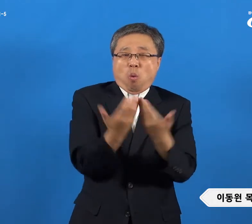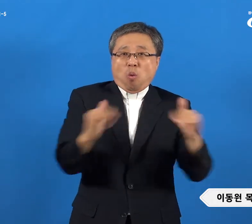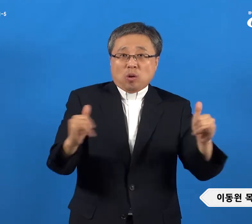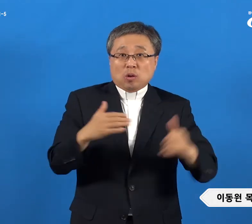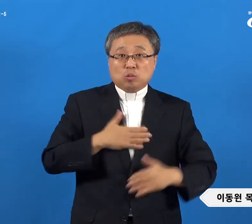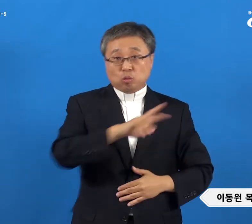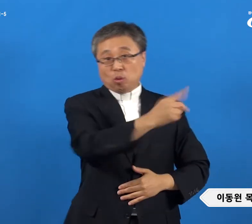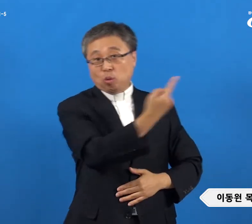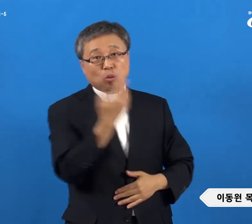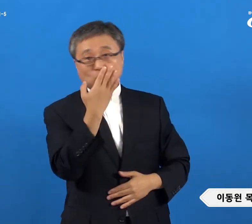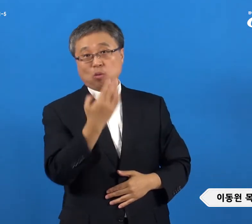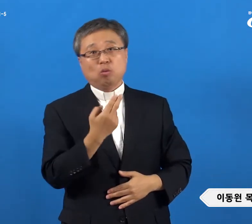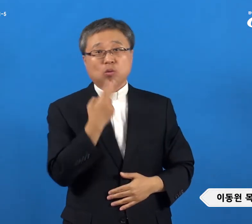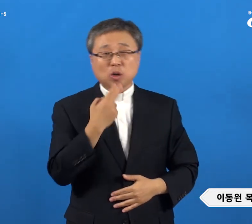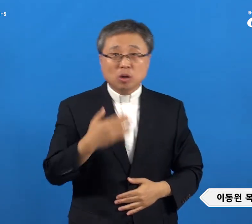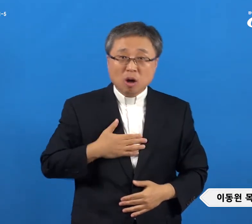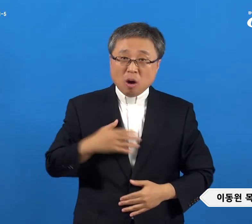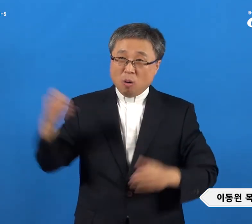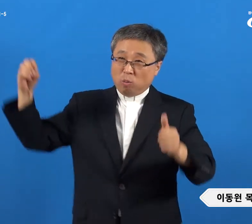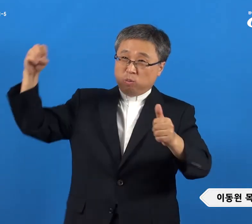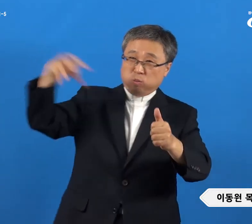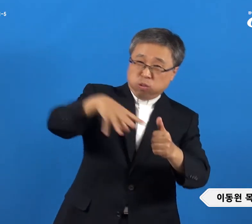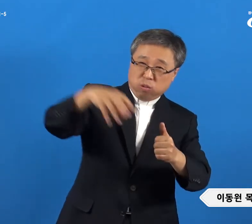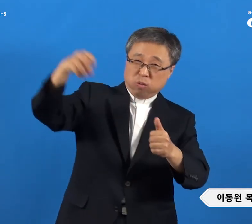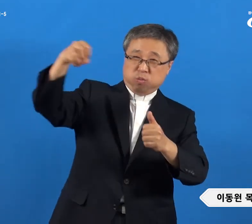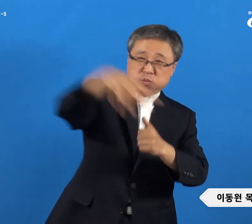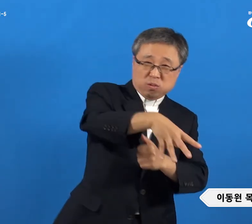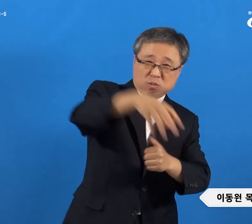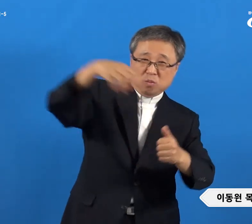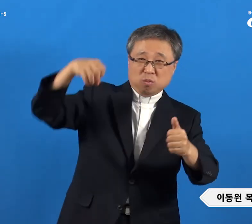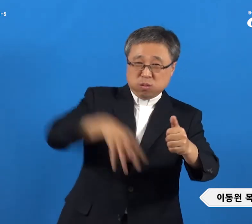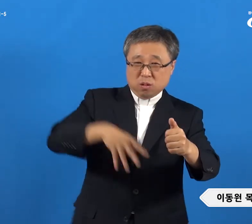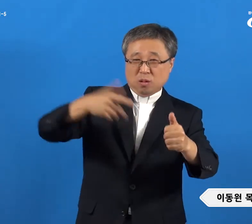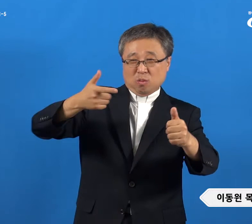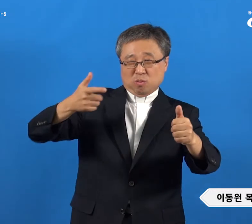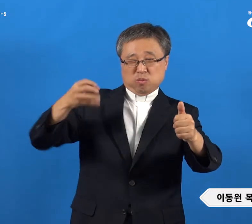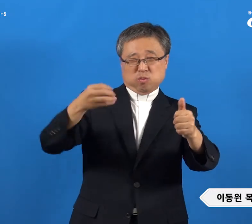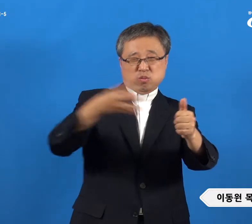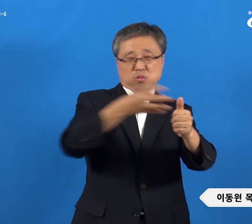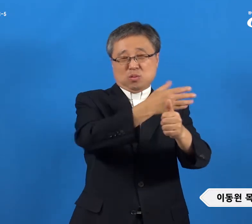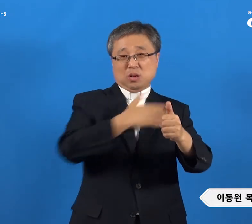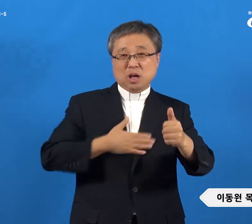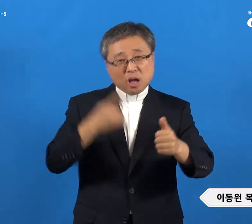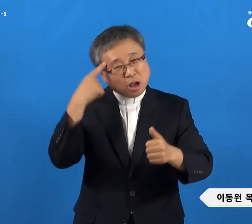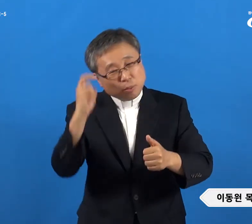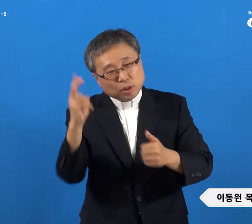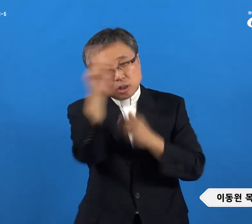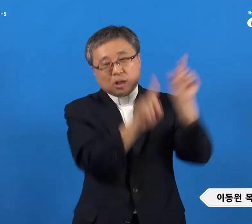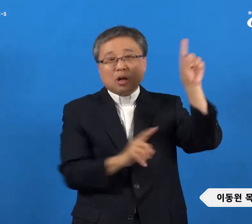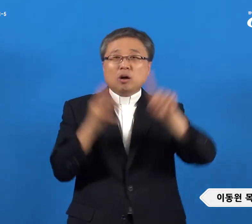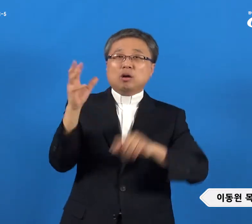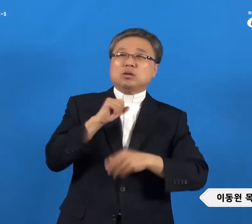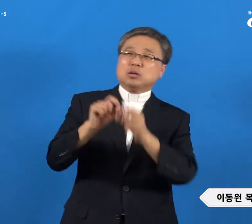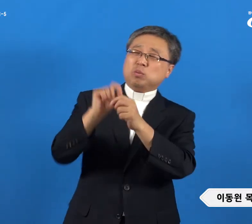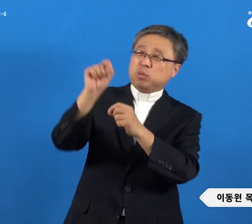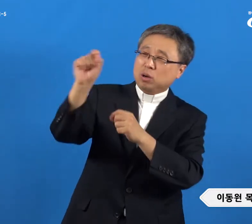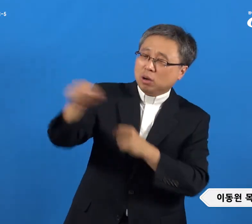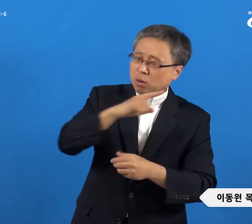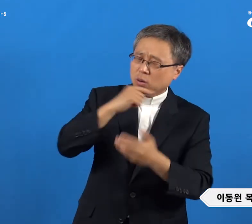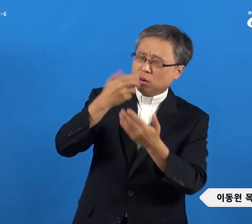그래서 돌아올 수가 없었습니다. 포탄은 계속 내려치고 아마도 상처를 입은 듯 저 멀리서 피